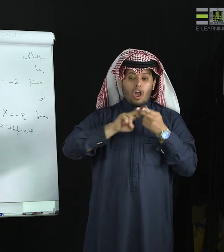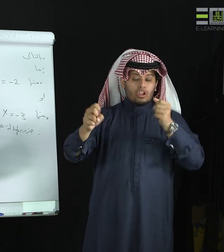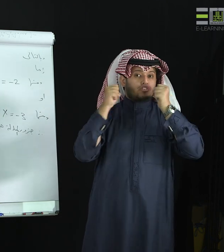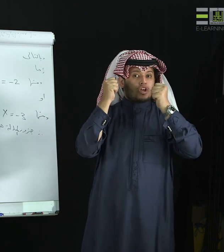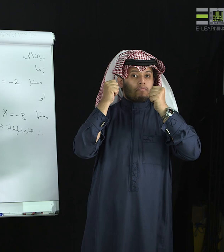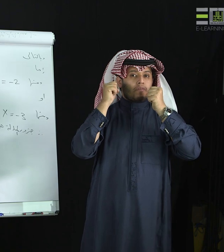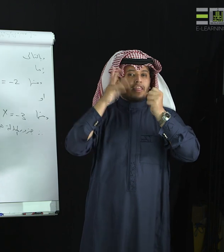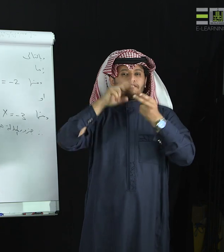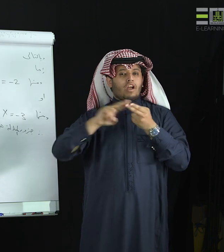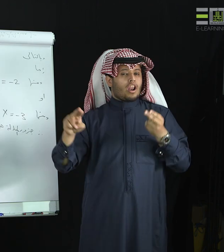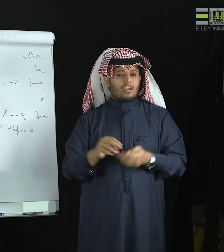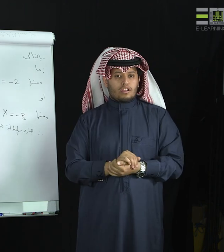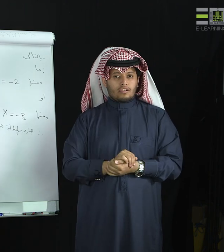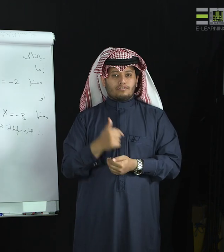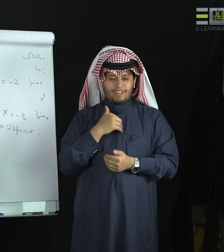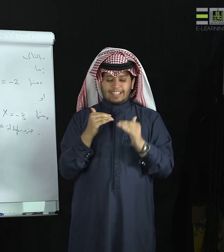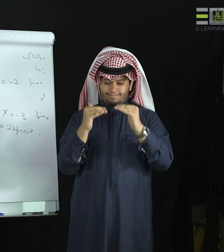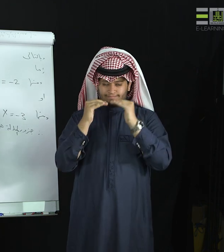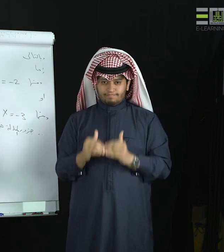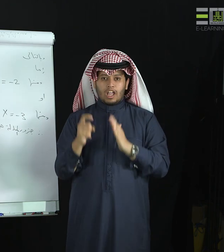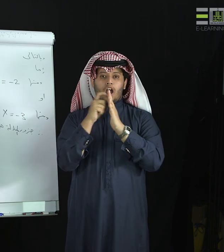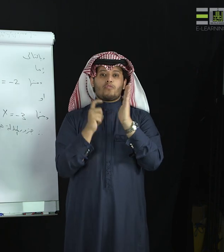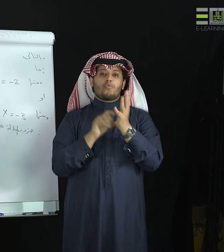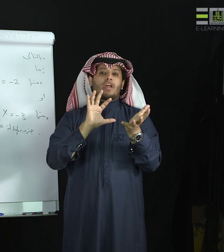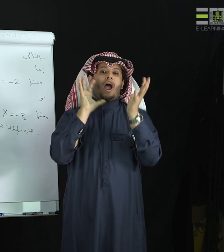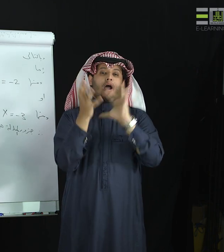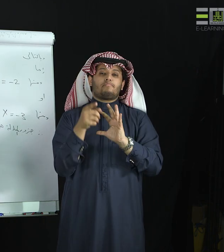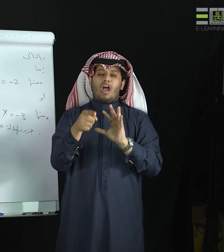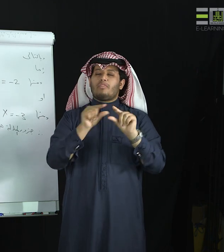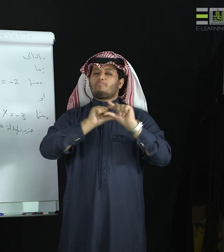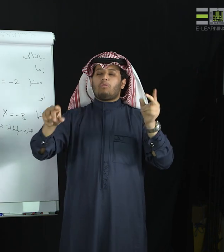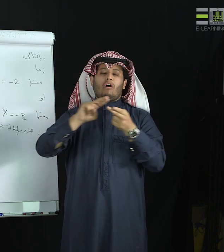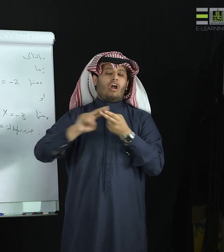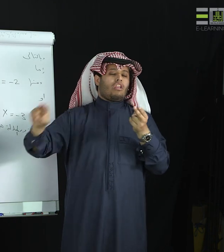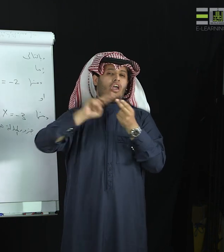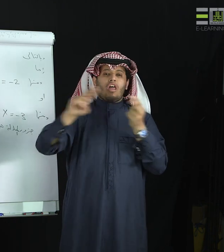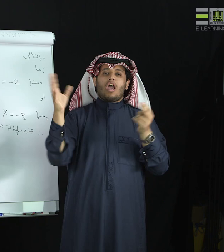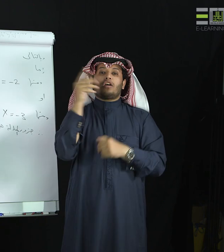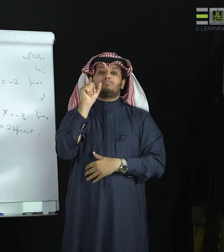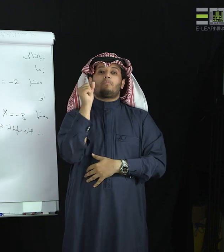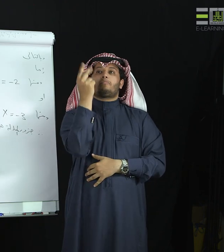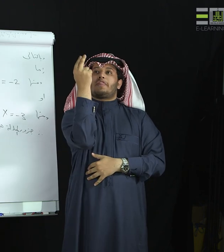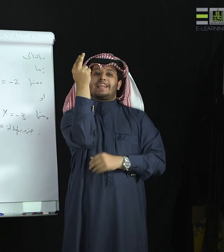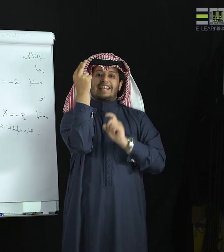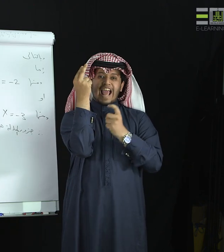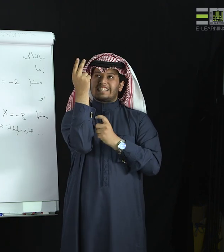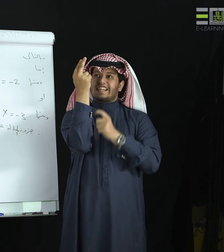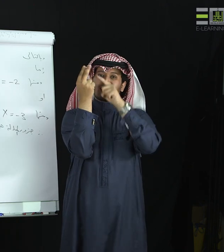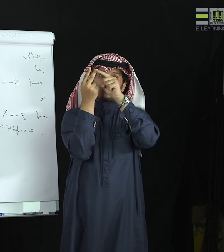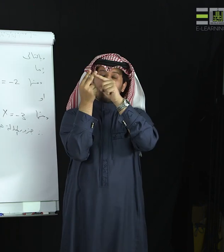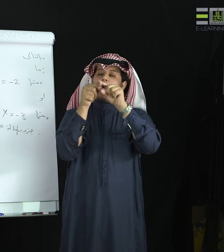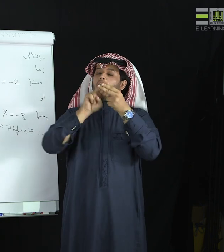بيه، فبنلجأ لطريقة القانون العام وهو يحل اي معادلة تربيعية.